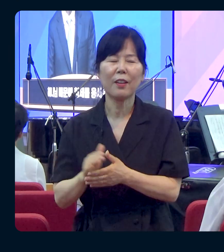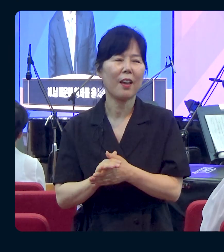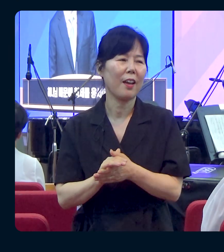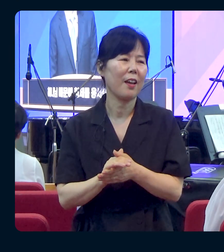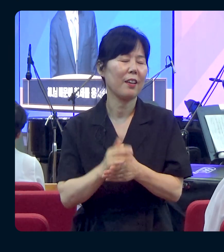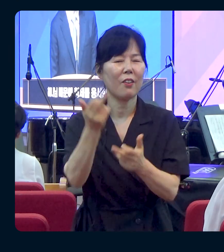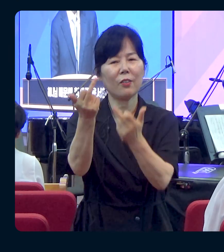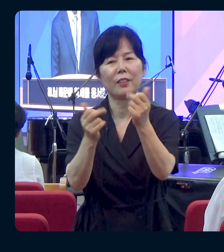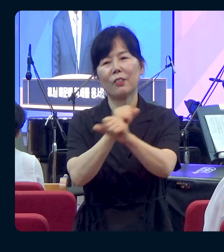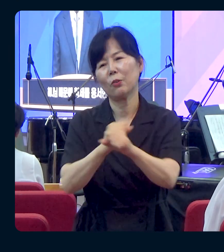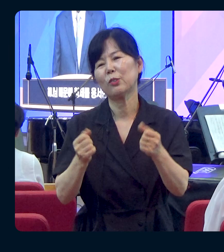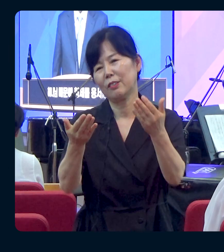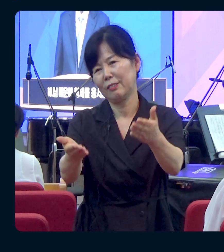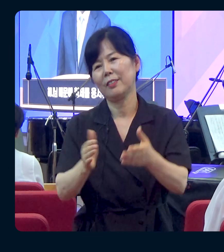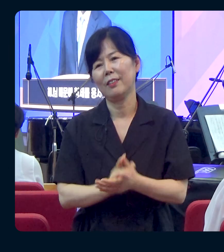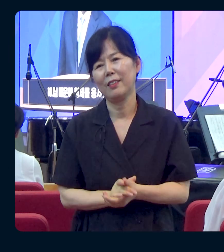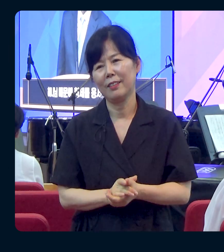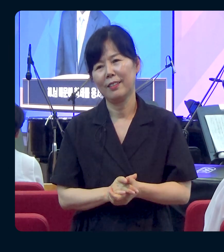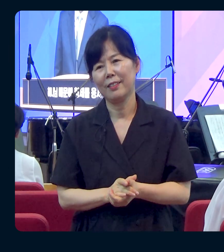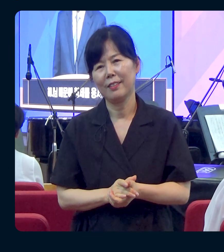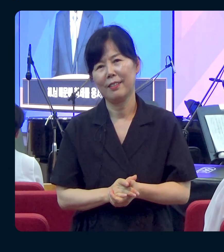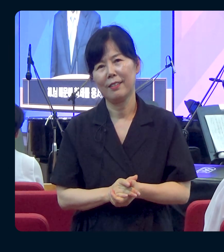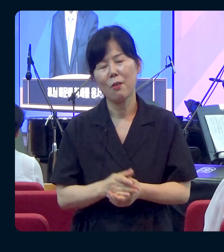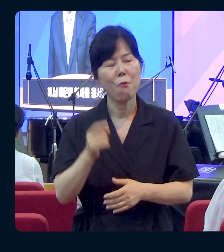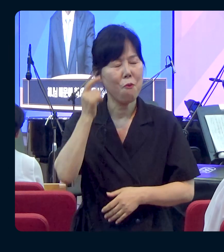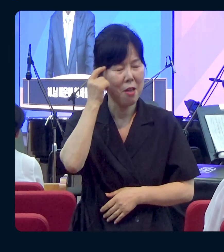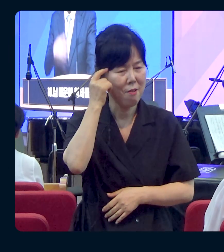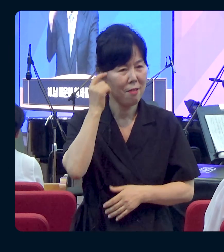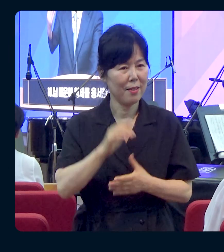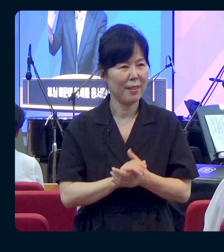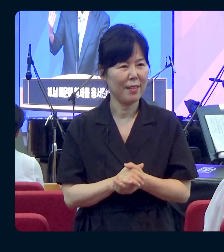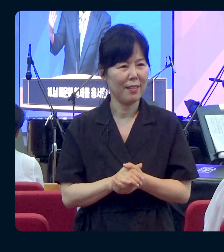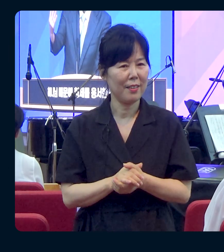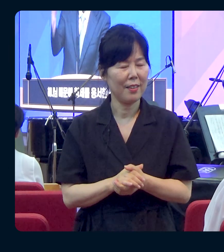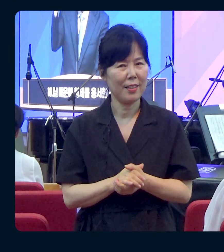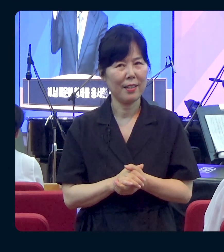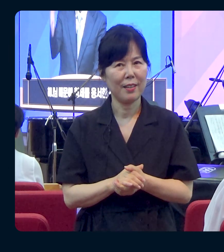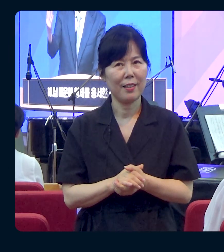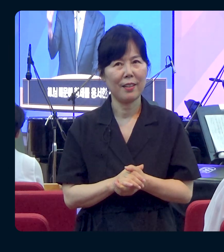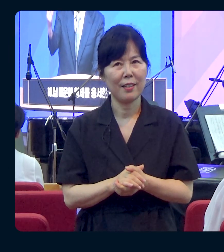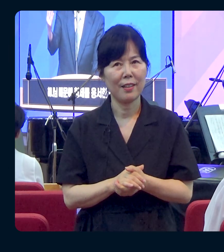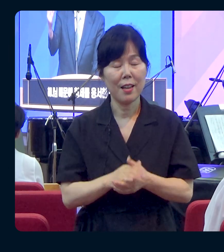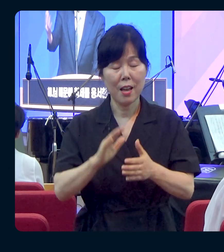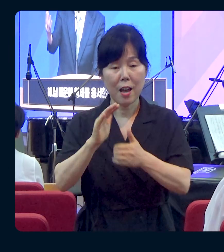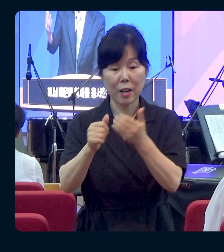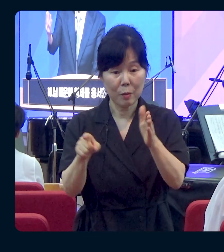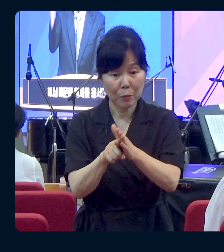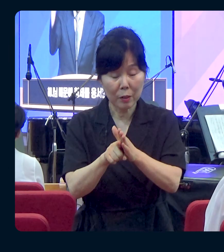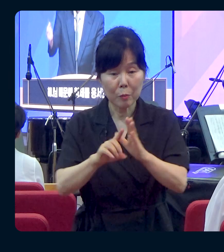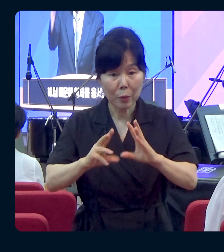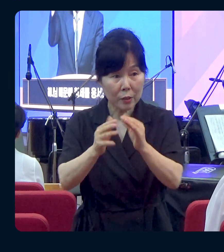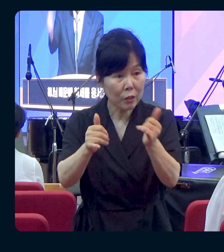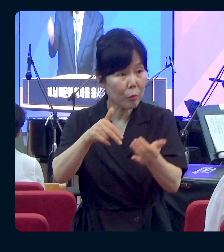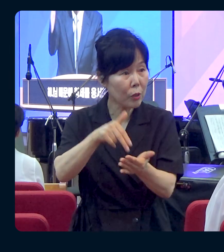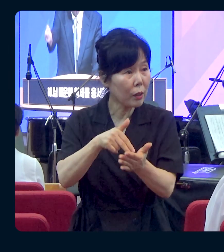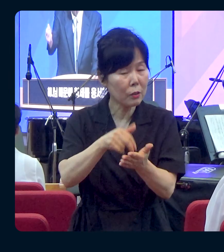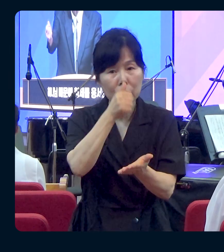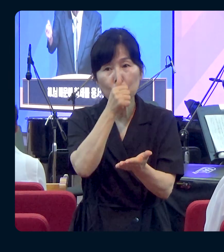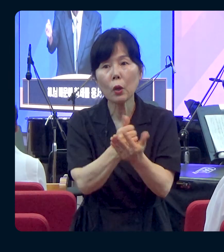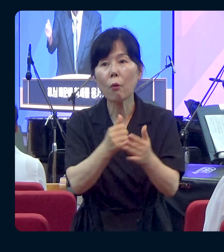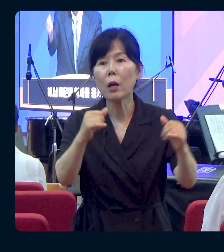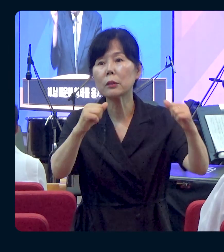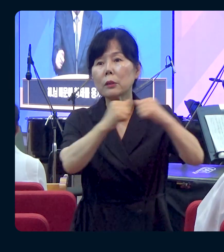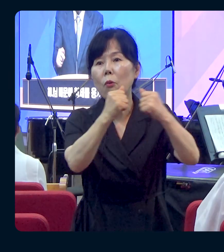이게 요셉 이야기예요. 하나님 때문에 형제를 용서한 것. 왜냐하면요, 이것은 제가